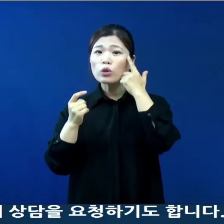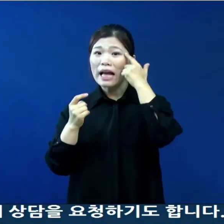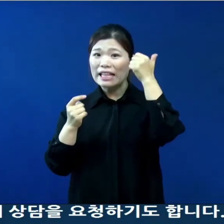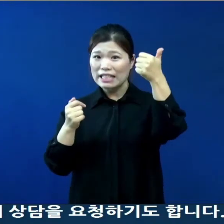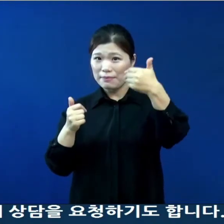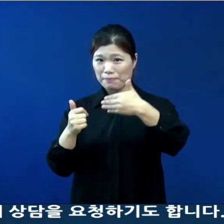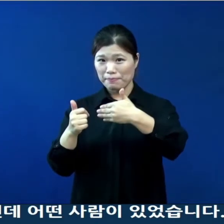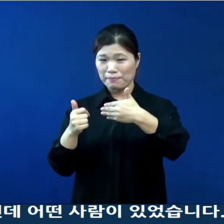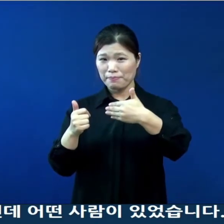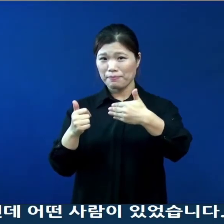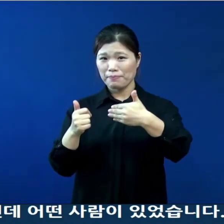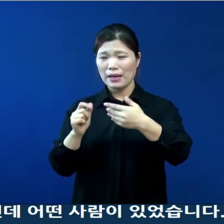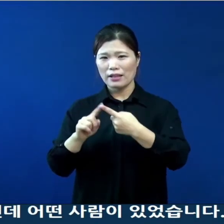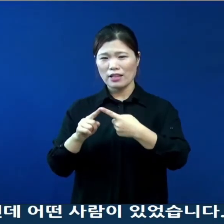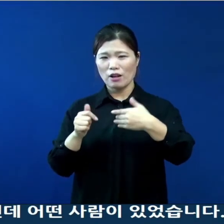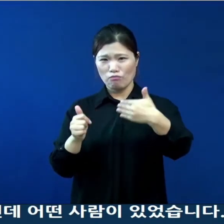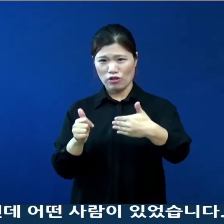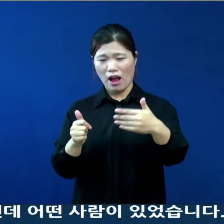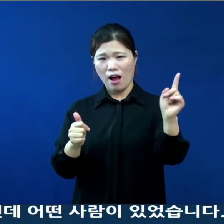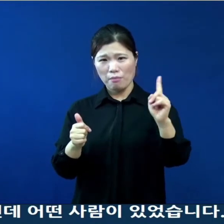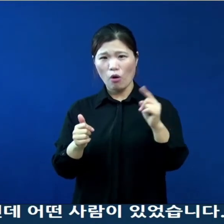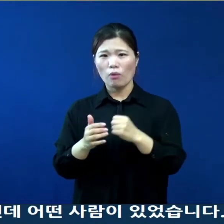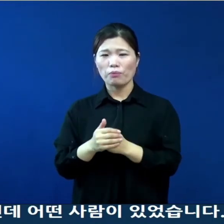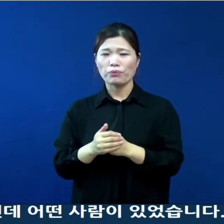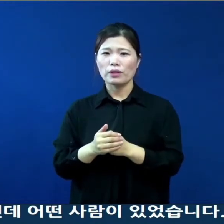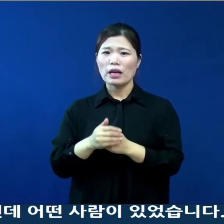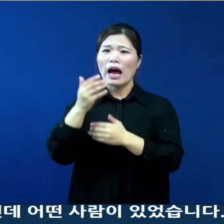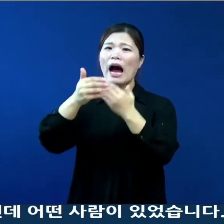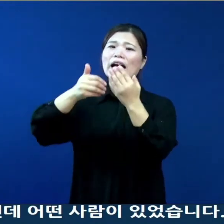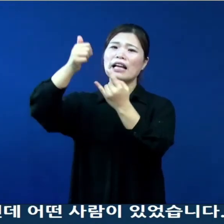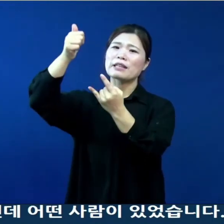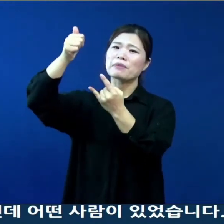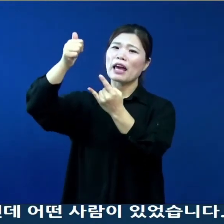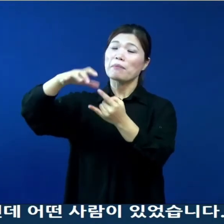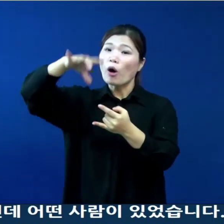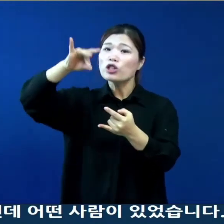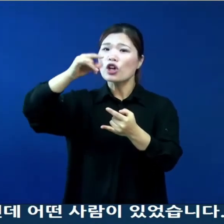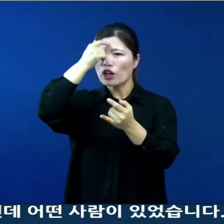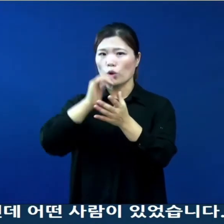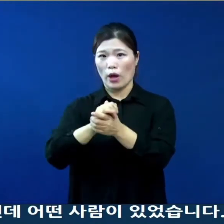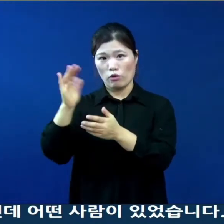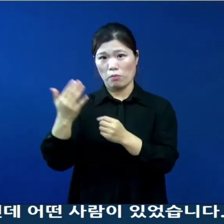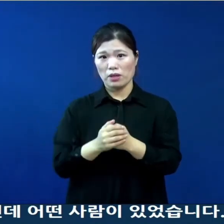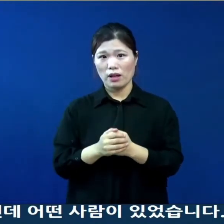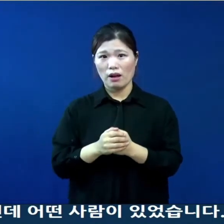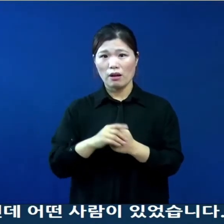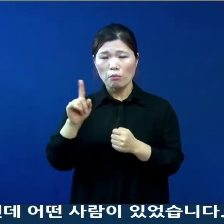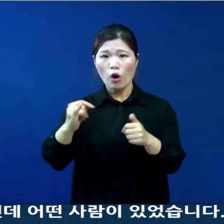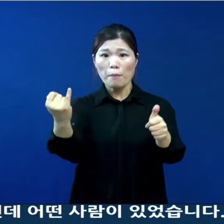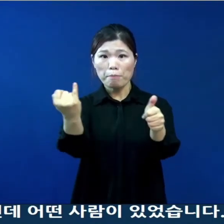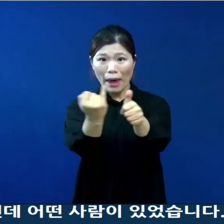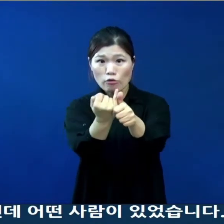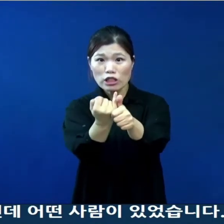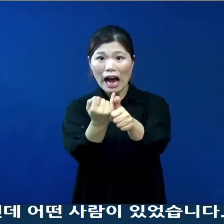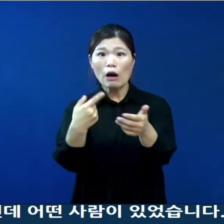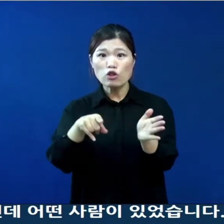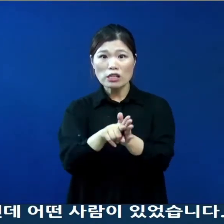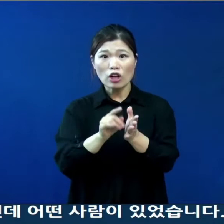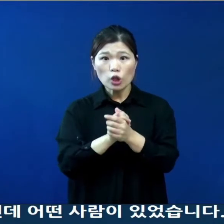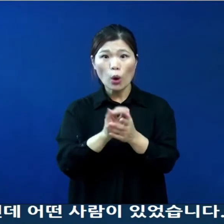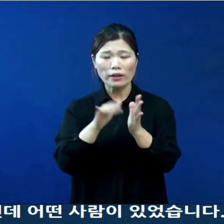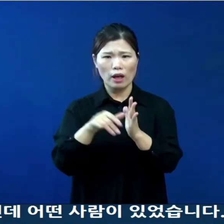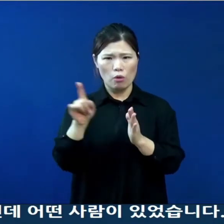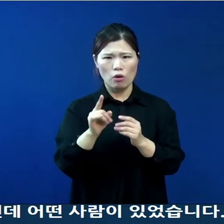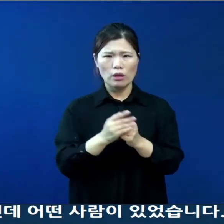목사님이라고 꼭 상담하지 않아도 되겠죠. 하나님 앞에 나서 어떻게 물어야 되겠죠? 하나님, 제가 좋은 사람을 만났습니다. 이 사람을 만나는